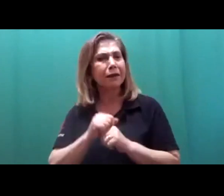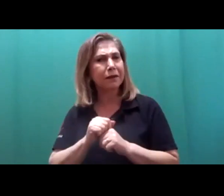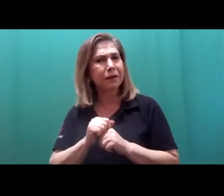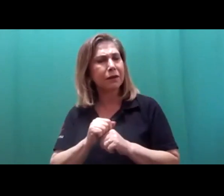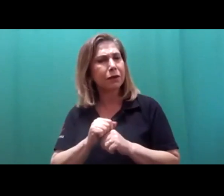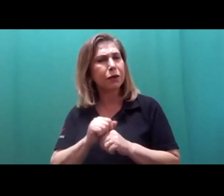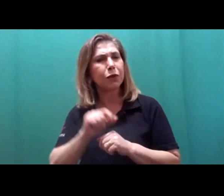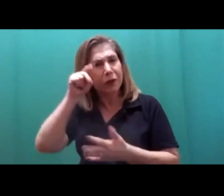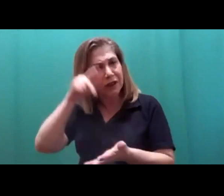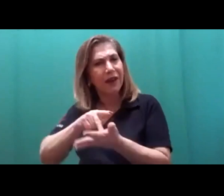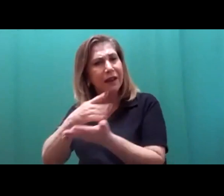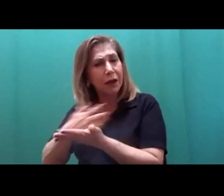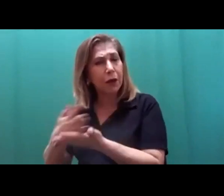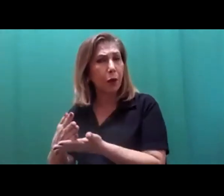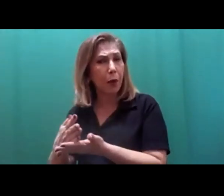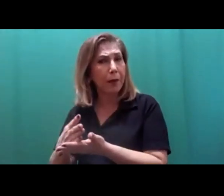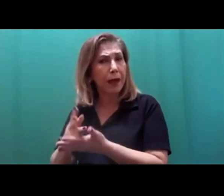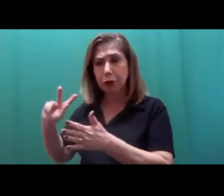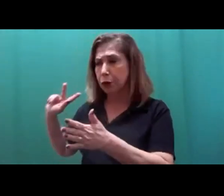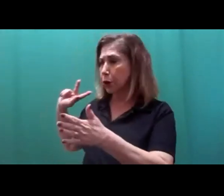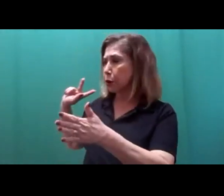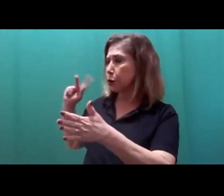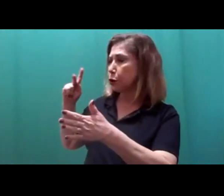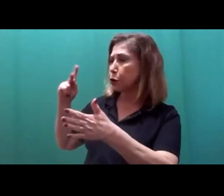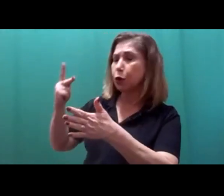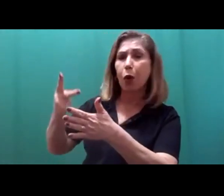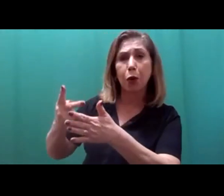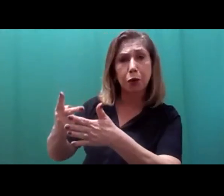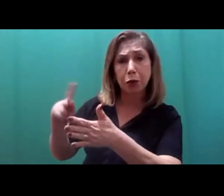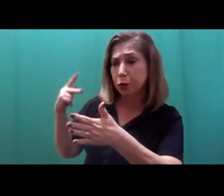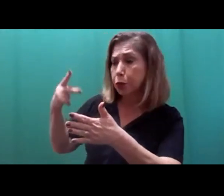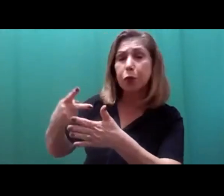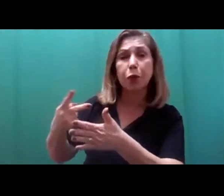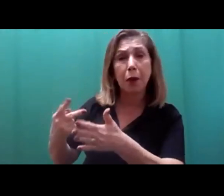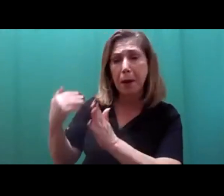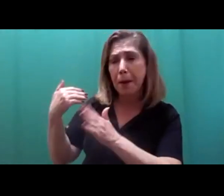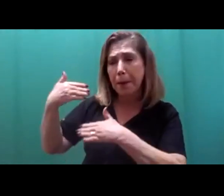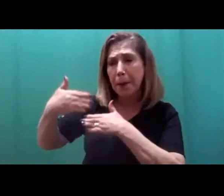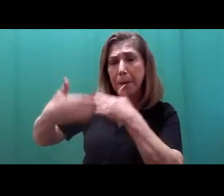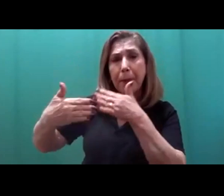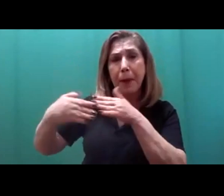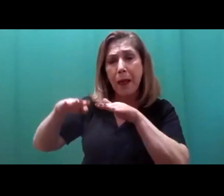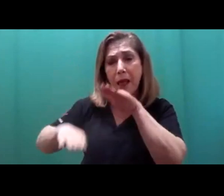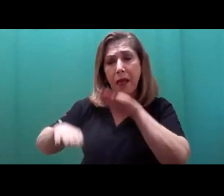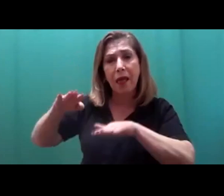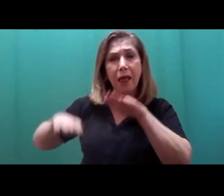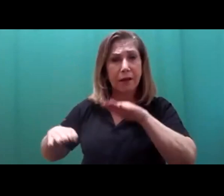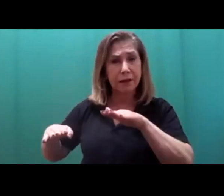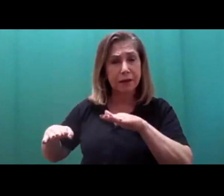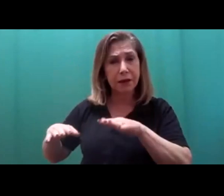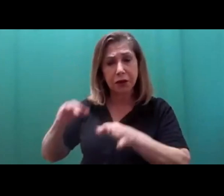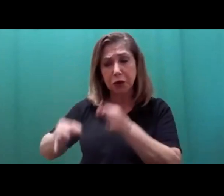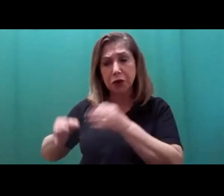do problema, que é histórico. Qual é a raiz do problema? A gente tem processos de injustiça